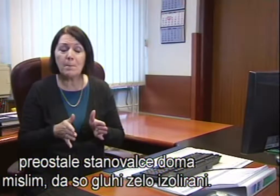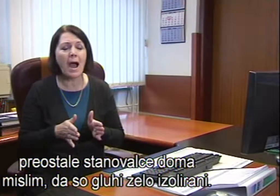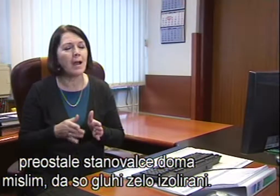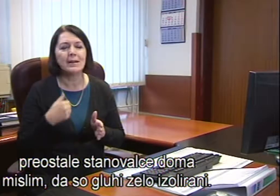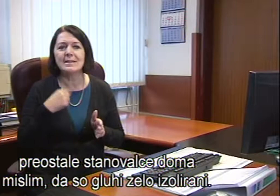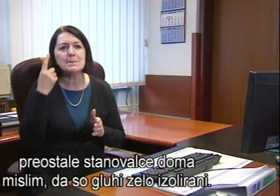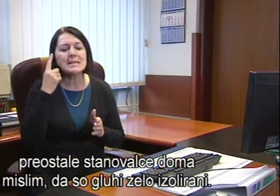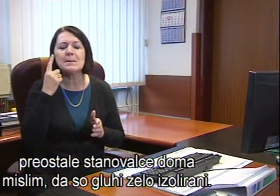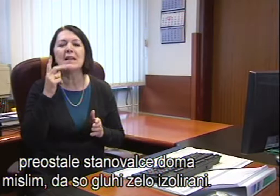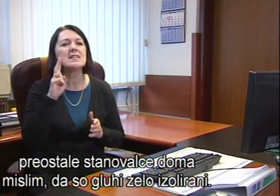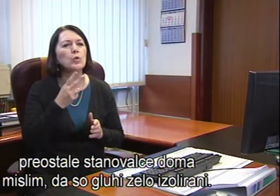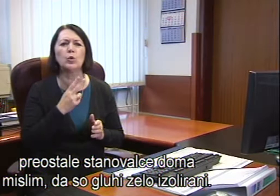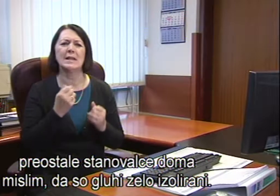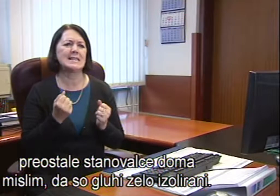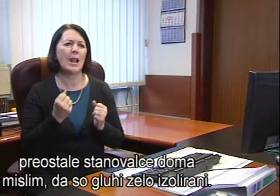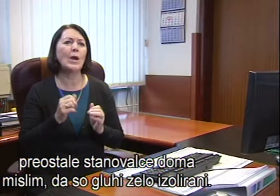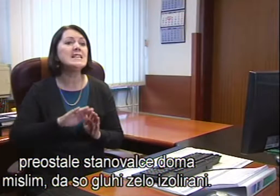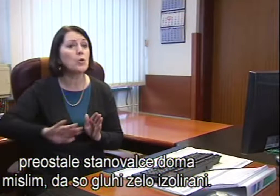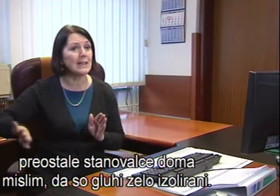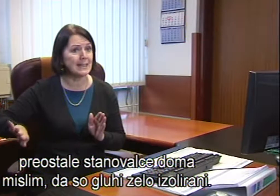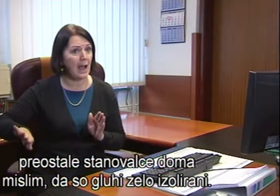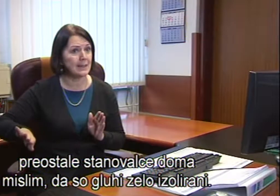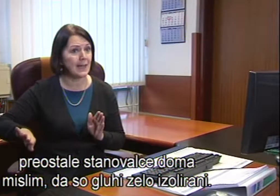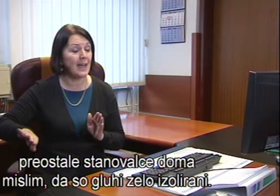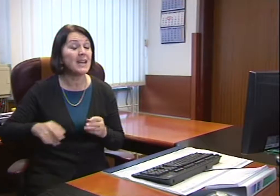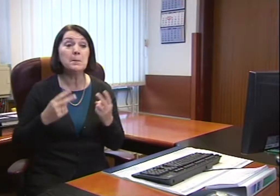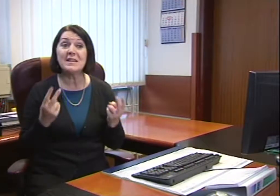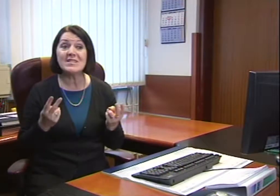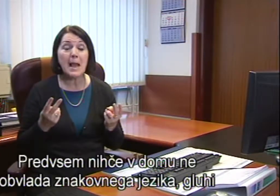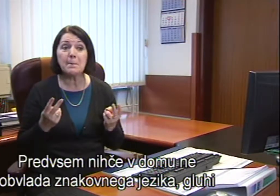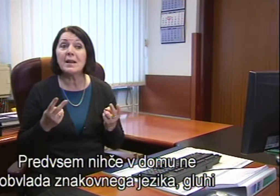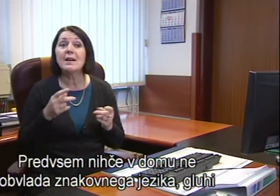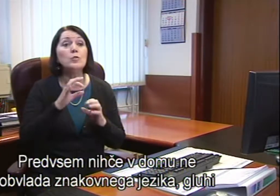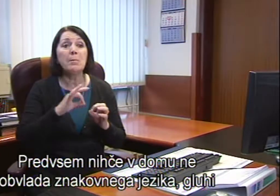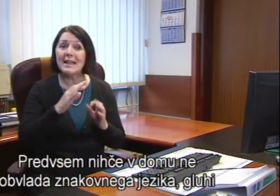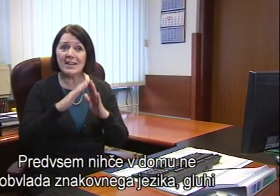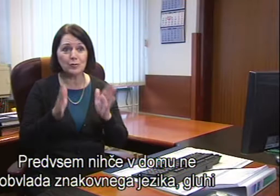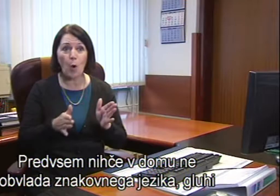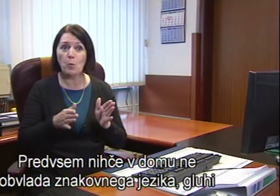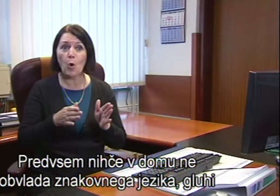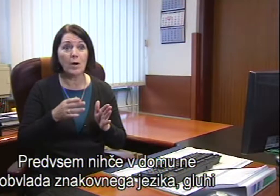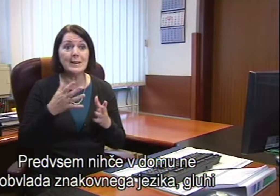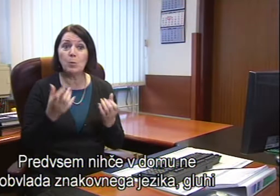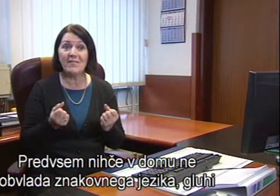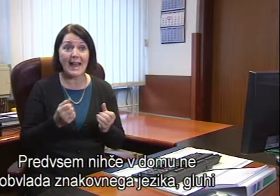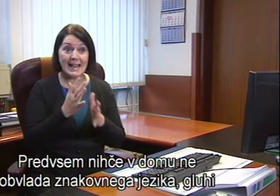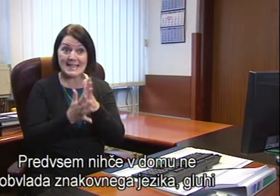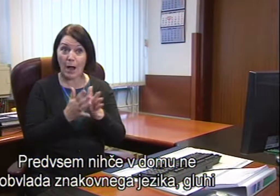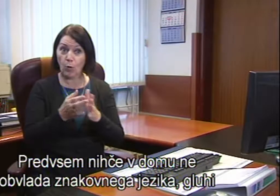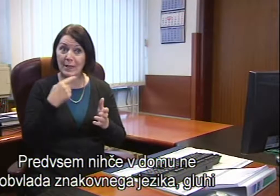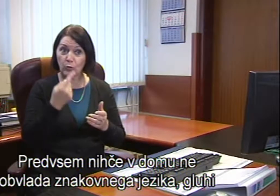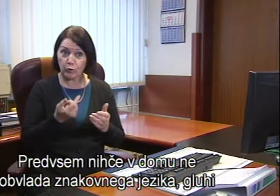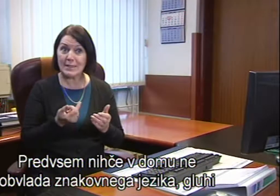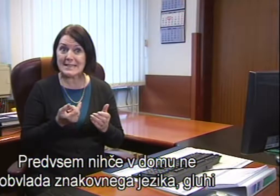stanovalce doma, jaz mislim, da so gluhi zelo izolirane. Predvsem nobeden v domu ne